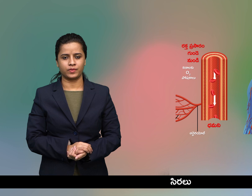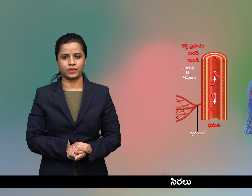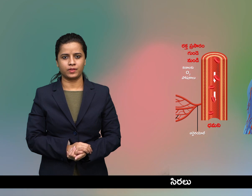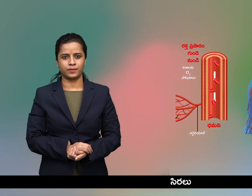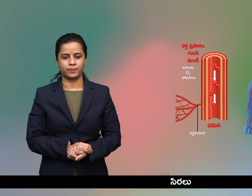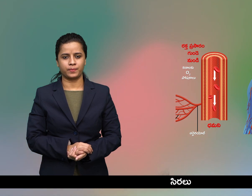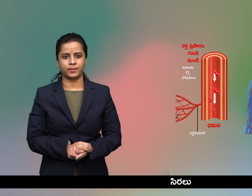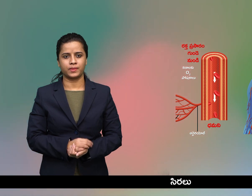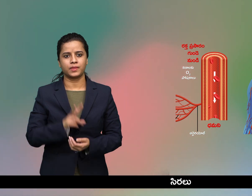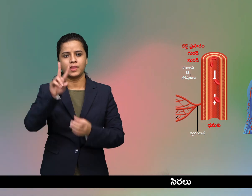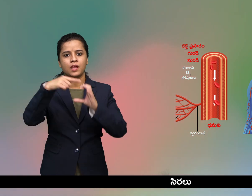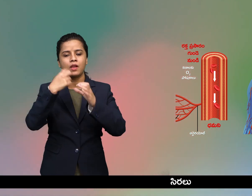సిరలు